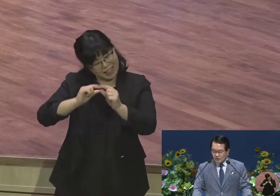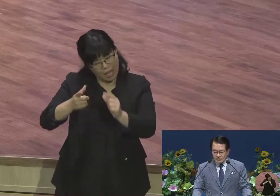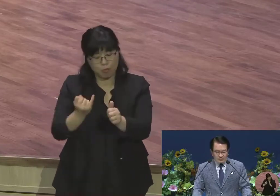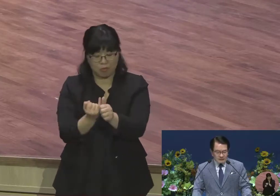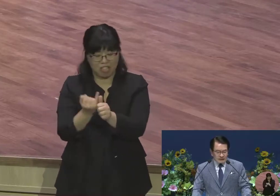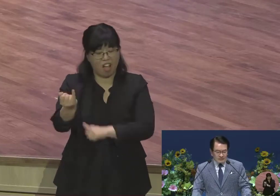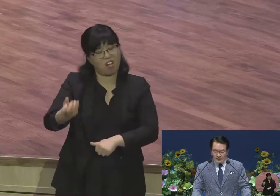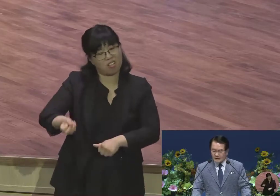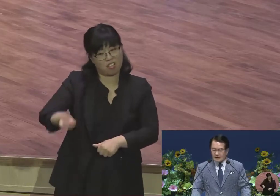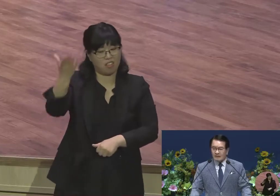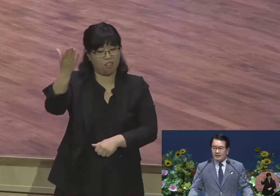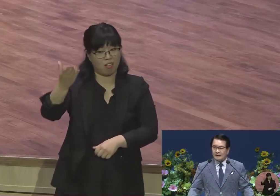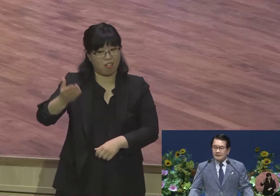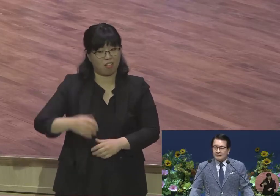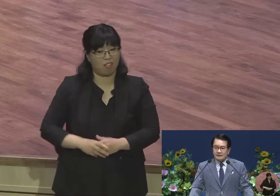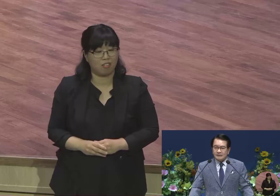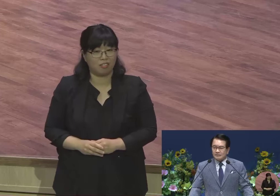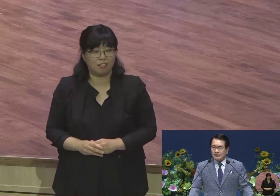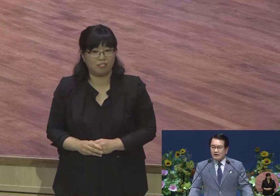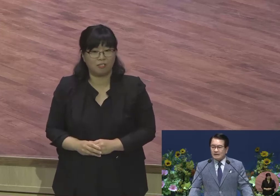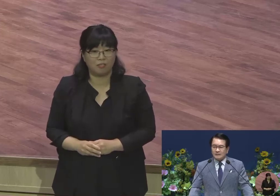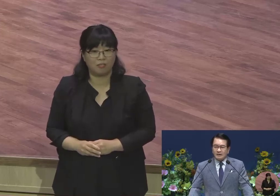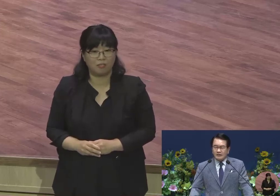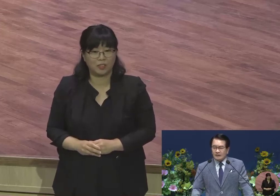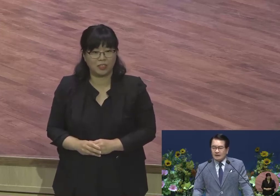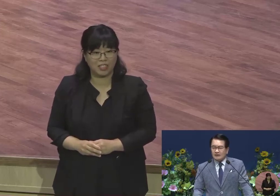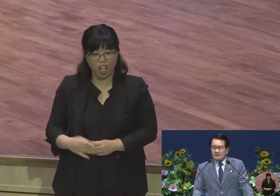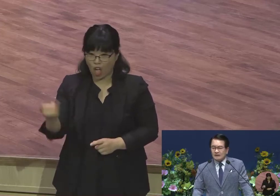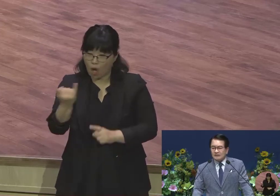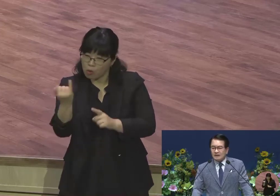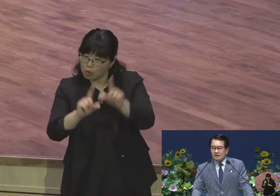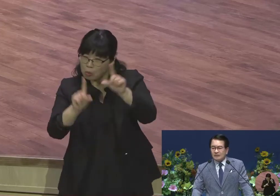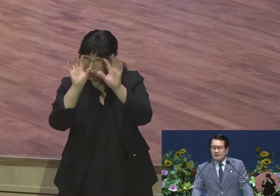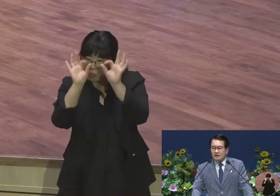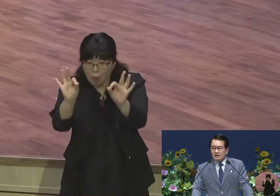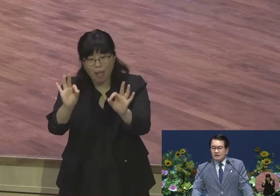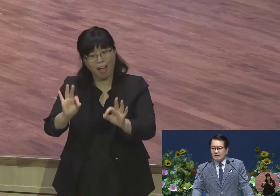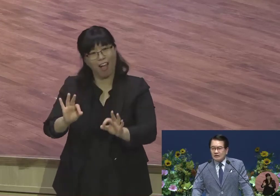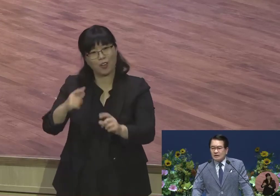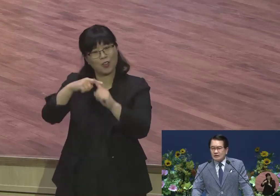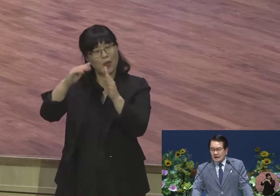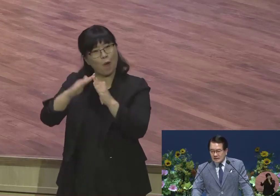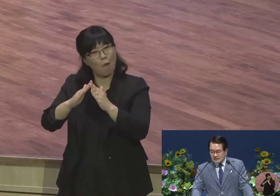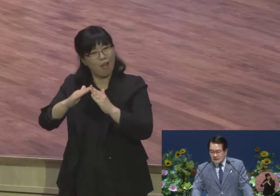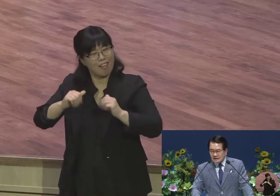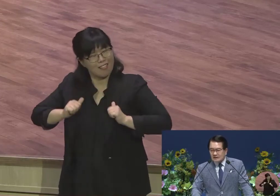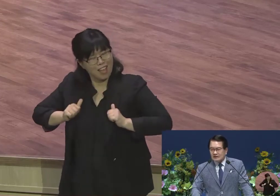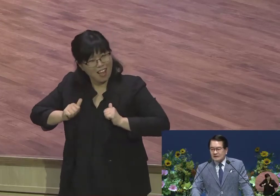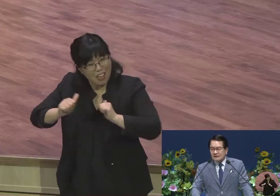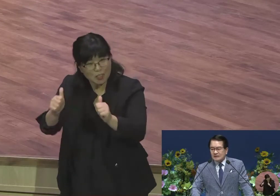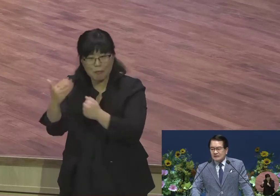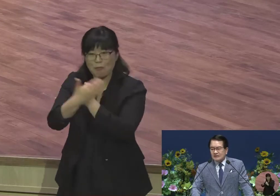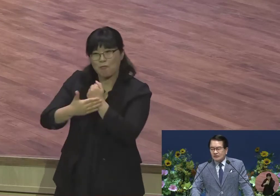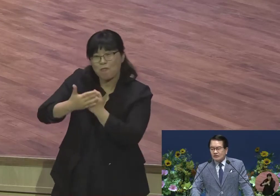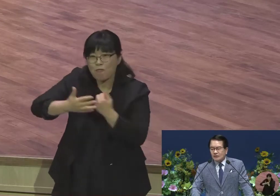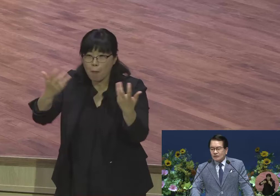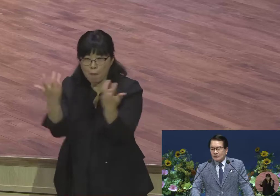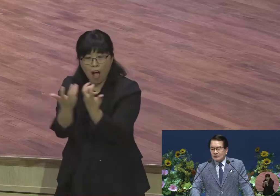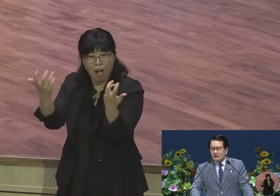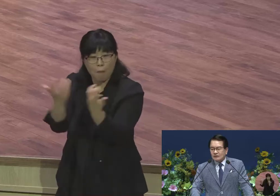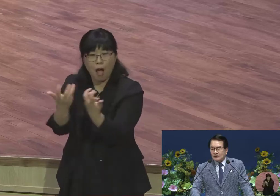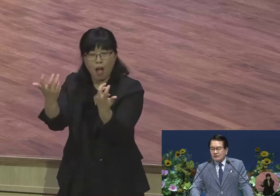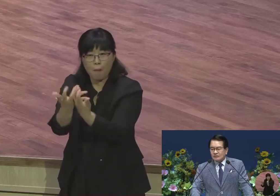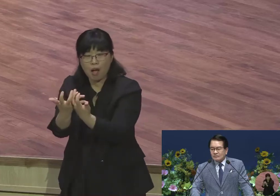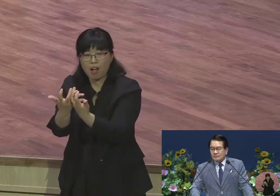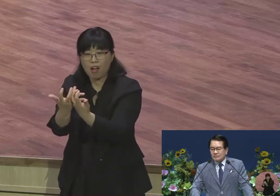교회 나와서 훈련을 제일 많이 받는데 엄청 은혜가 제일 많이 받는데 실제로는 여자들이 가장 영적으로